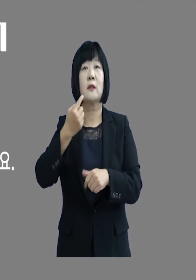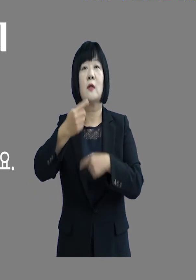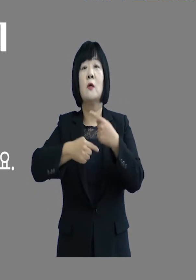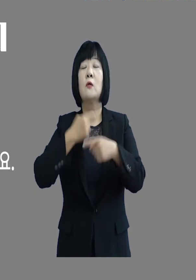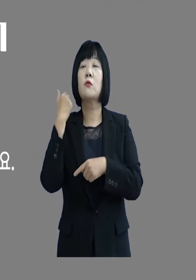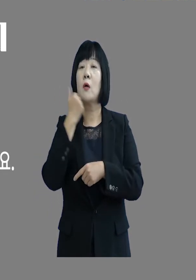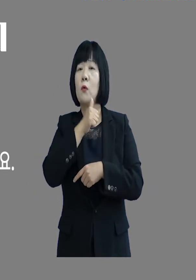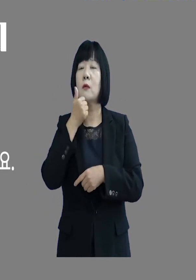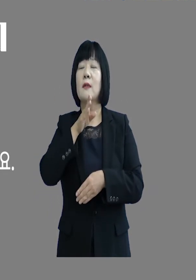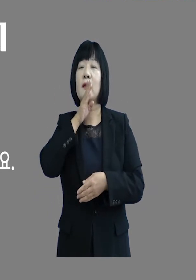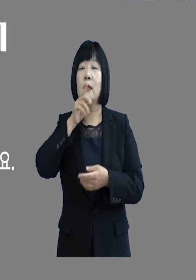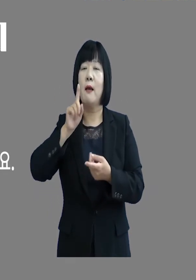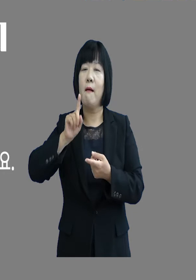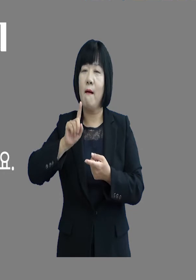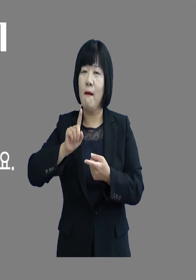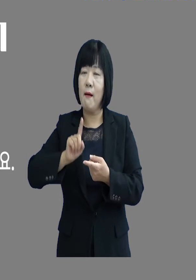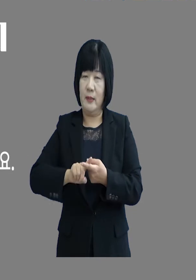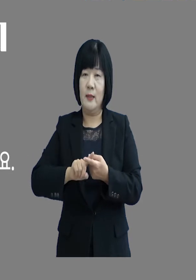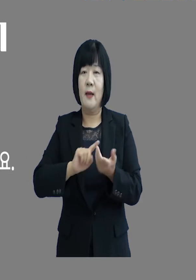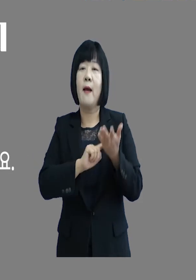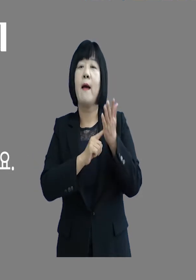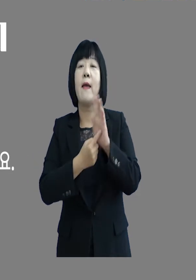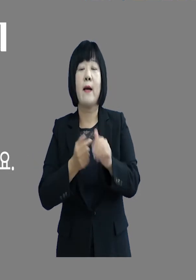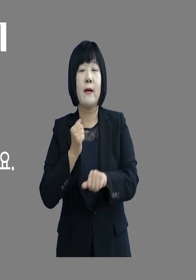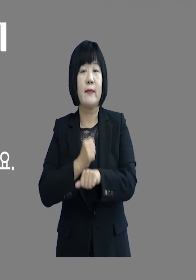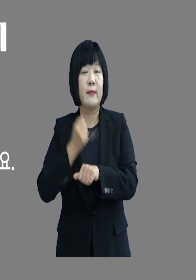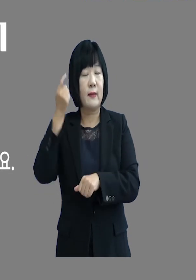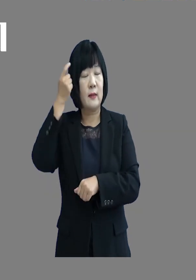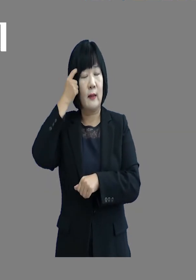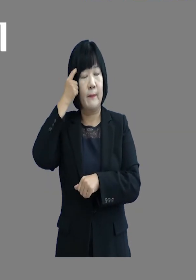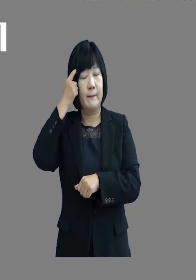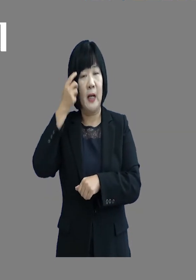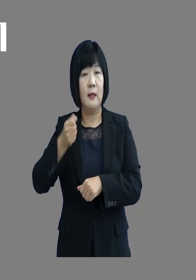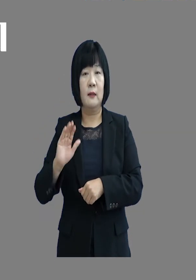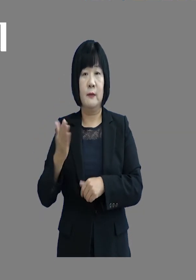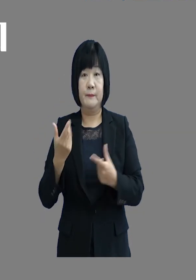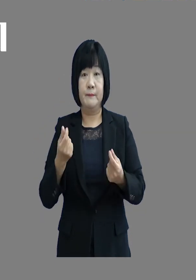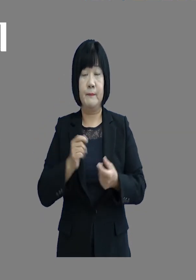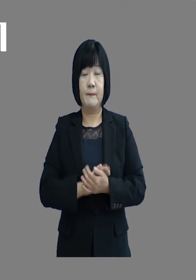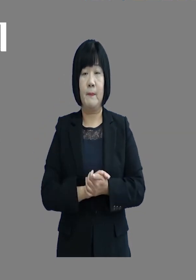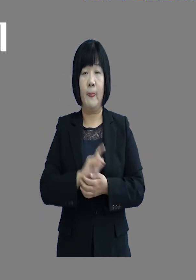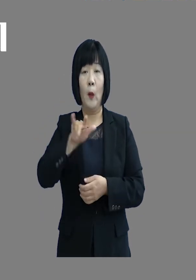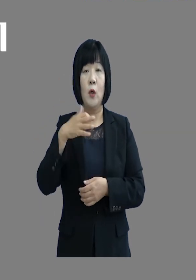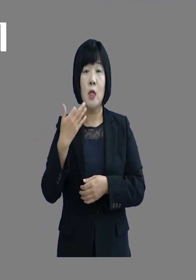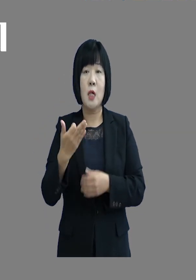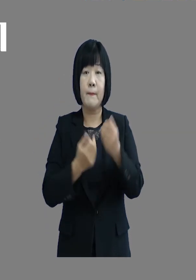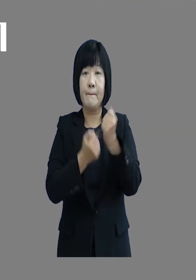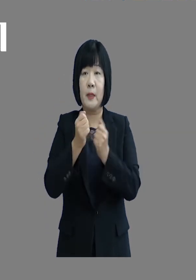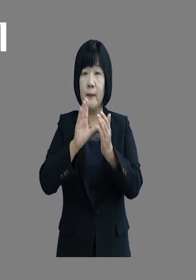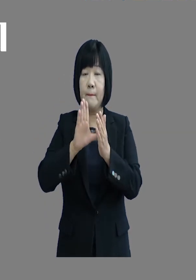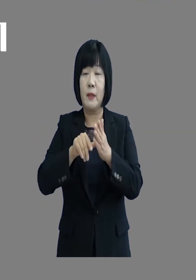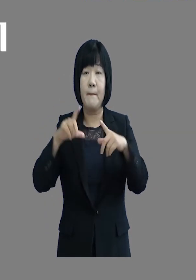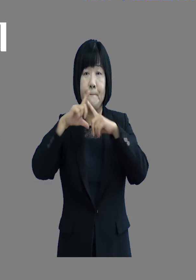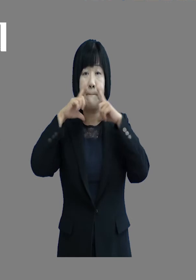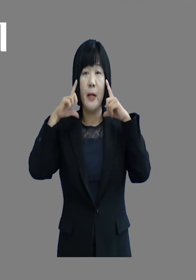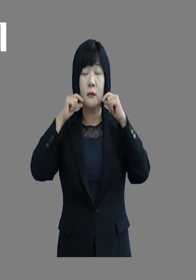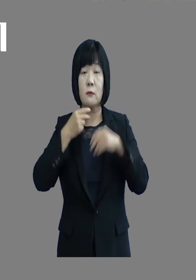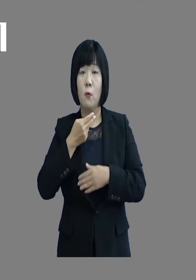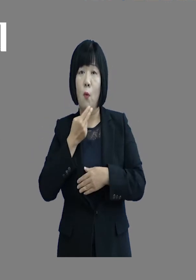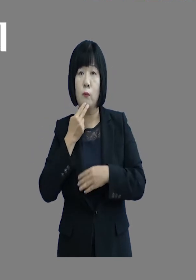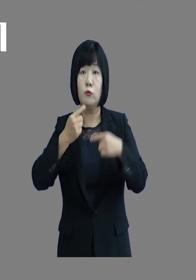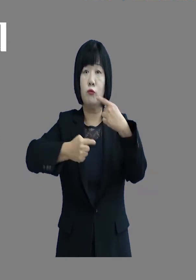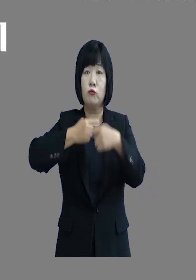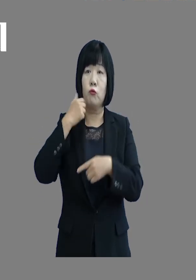통역이 당연히 제공되구나라고 인식하실 것 같아요. 코로나19 브리핑에 마스크를 끼지 않은